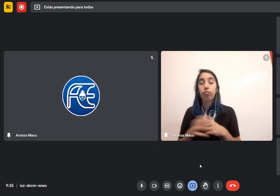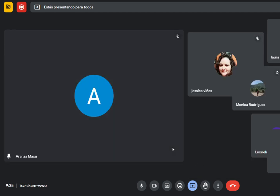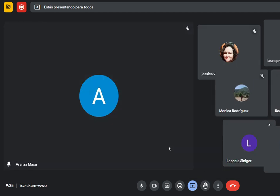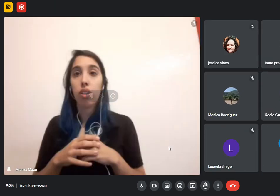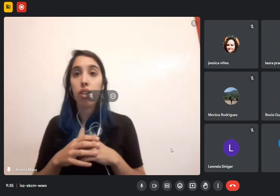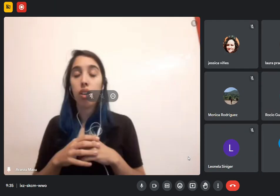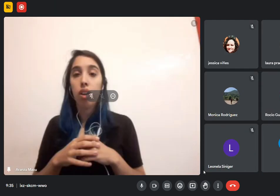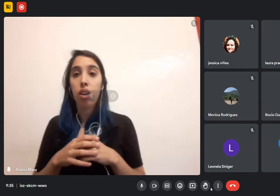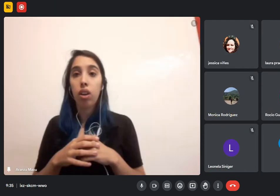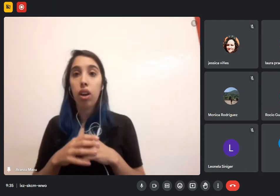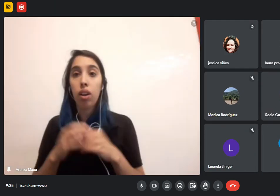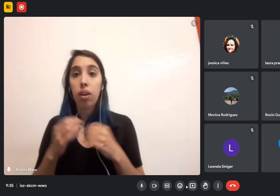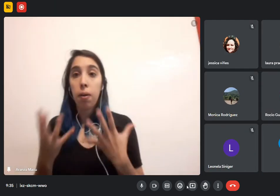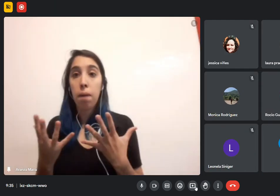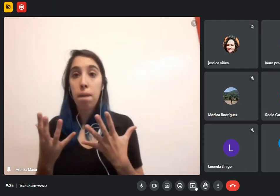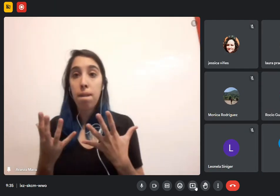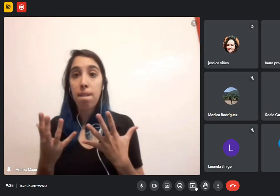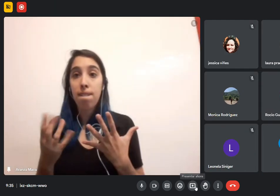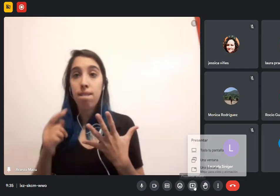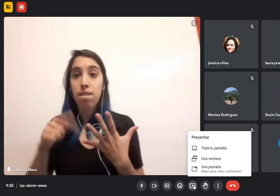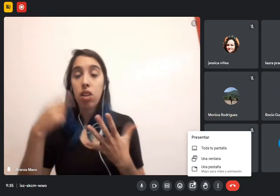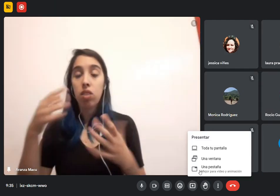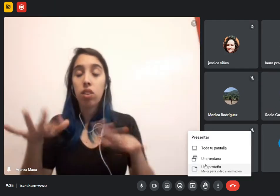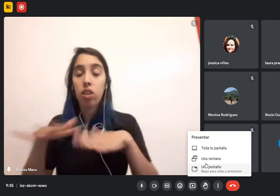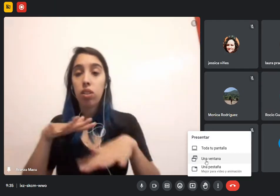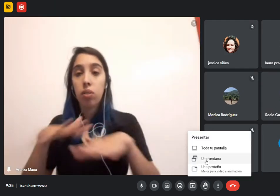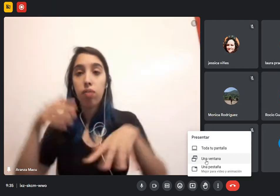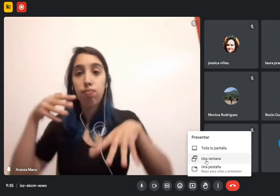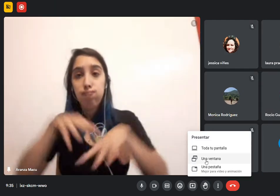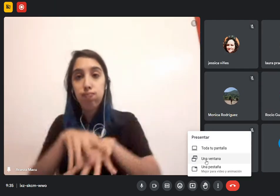a pasar a la otra actividad integradora.